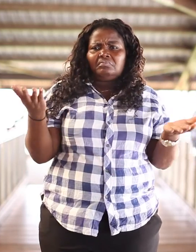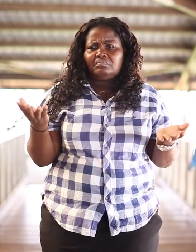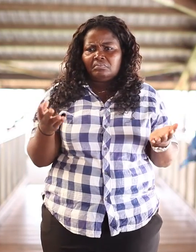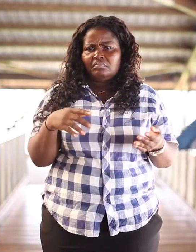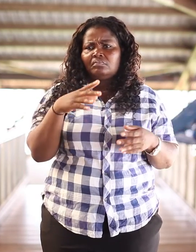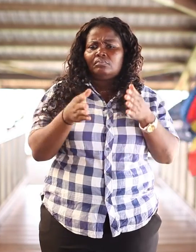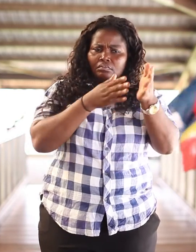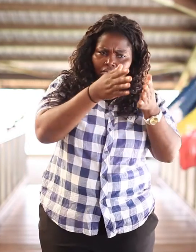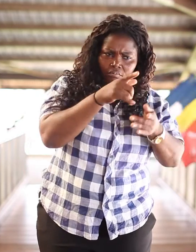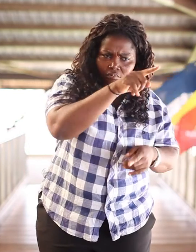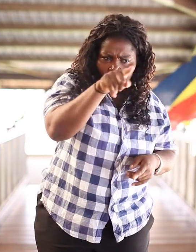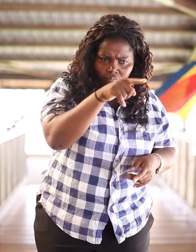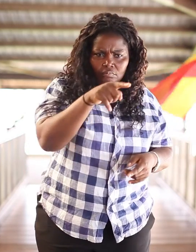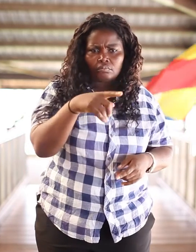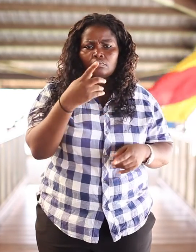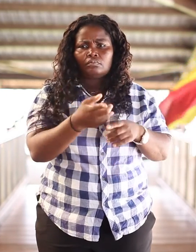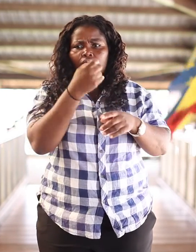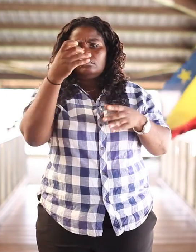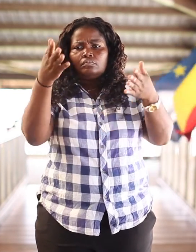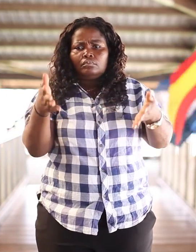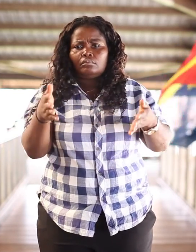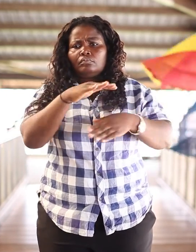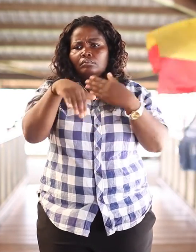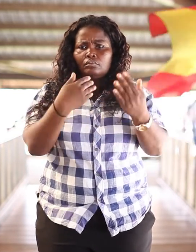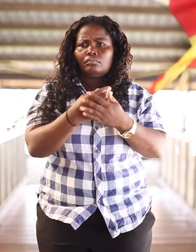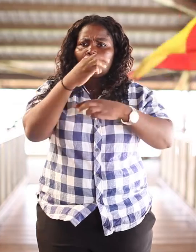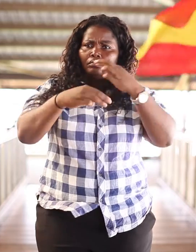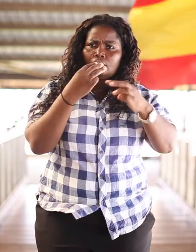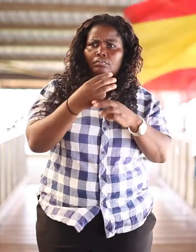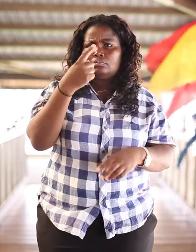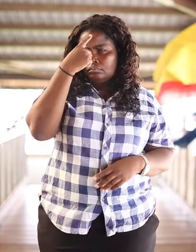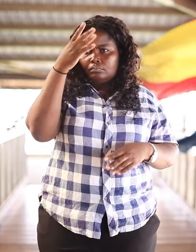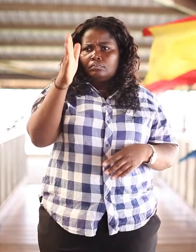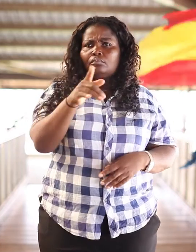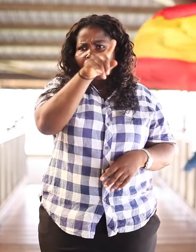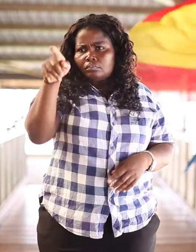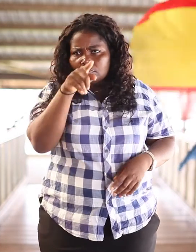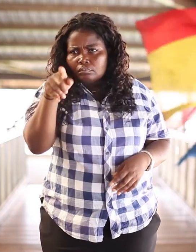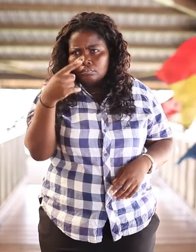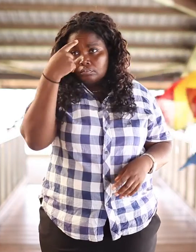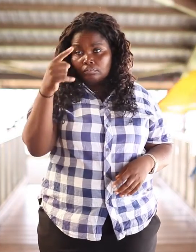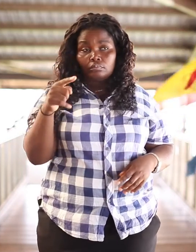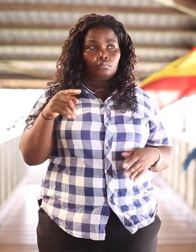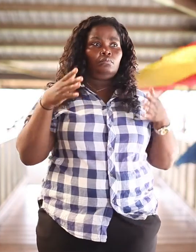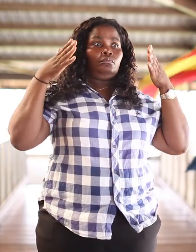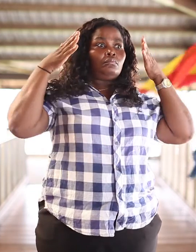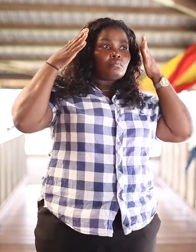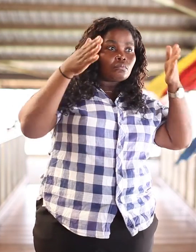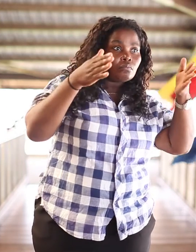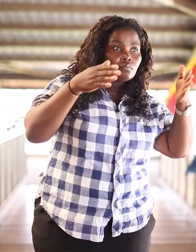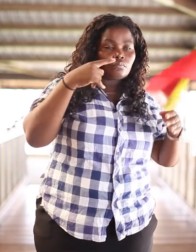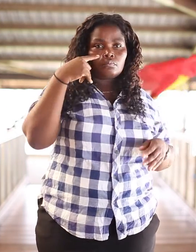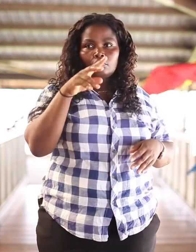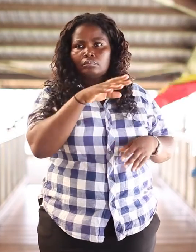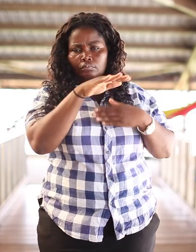aquellos atletas aprovecharon que todo el mundo estaba pendiente de ellos para llamar la atención sobre